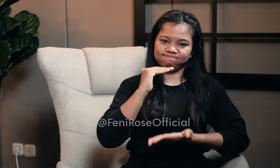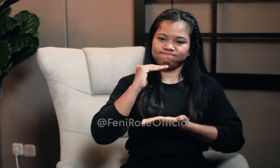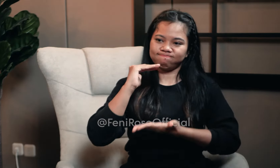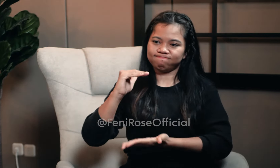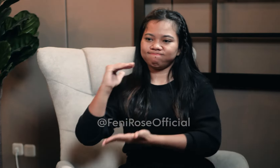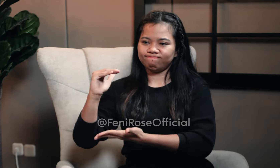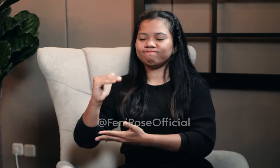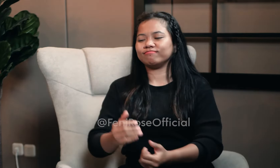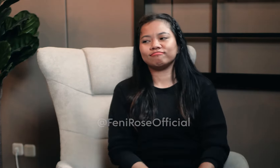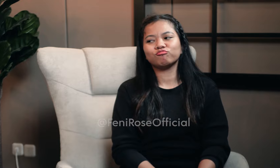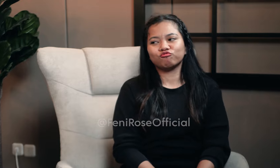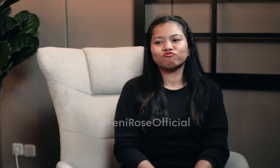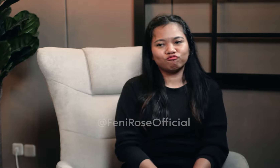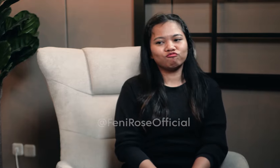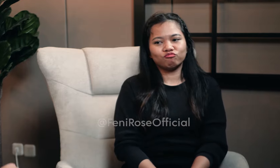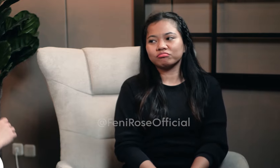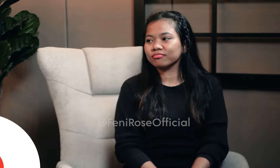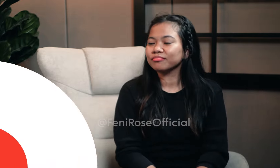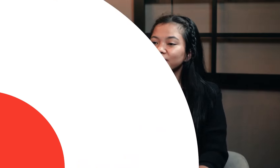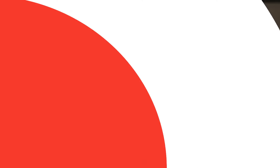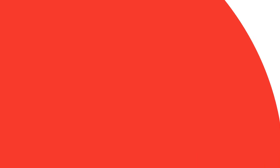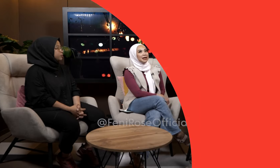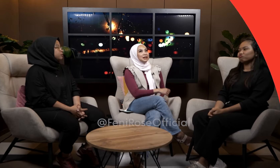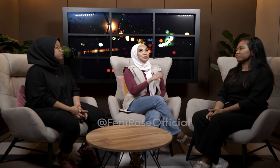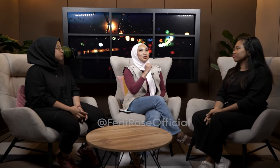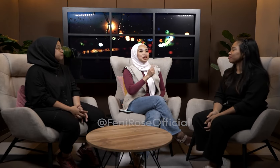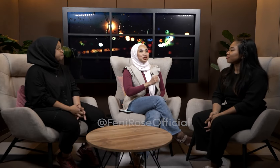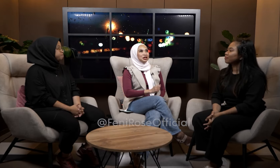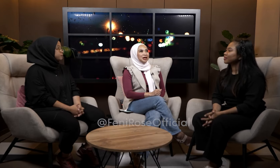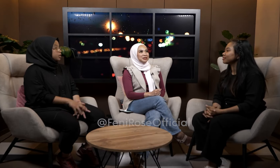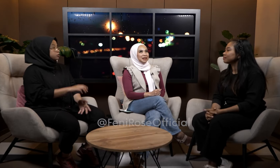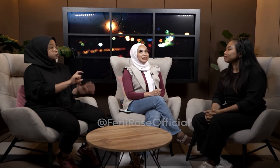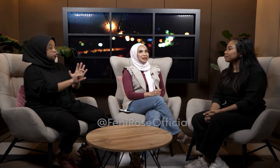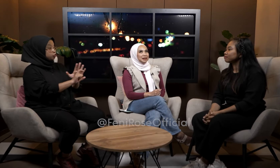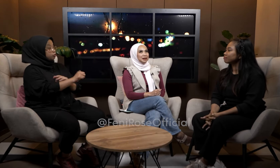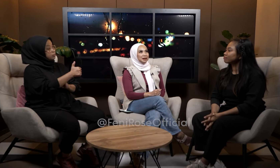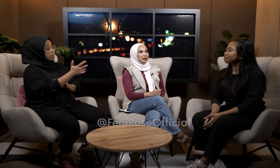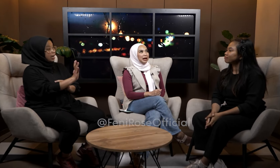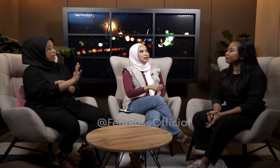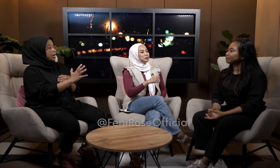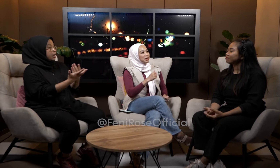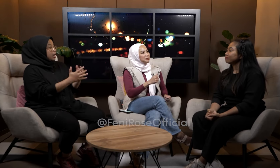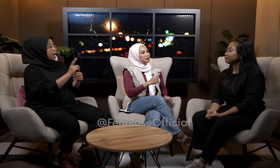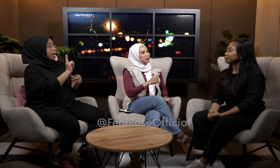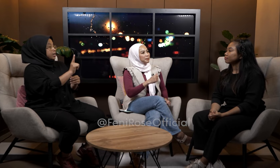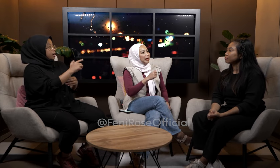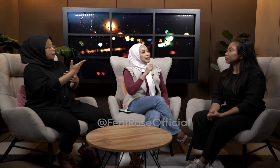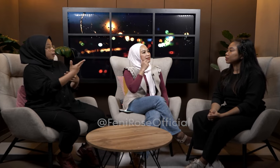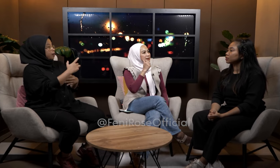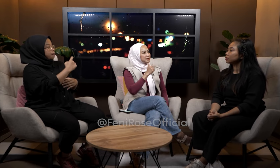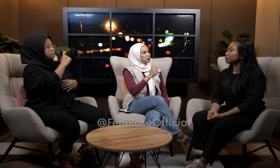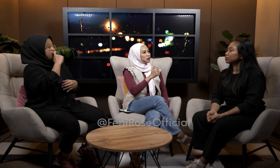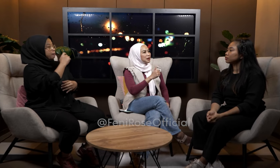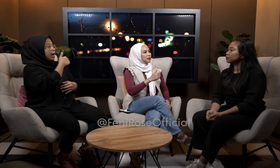kualitasnya Oh gitu seperti itu boleh dicontohin enggak misalnya nih ee ada sebutannya misalnya Pak Anis terus e